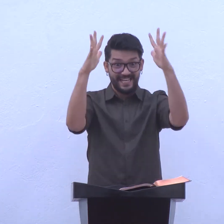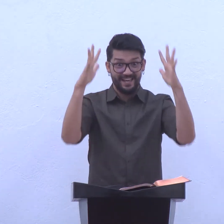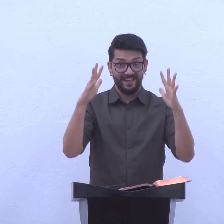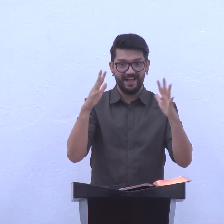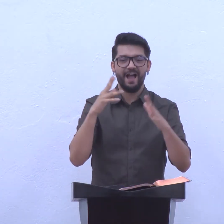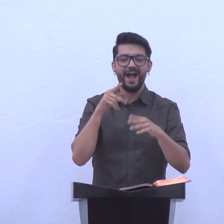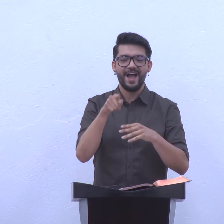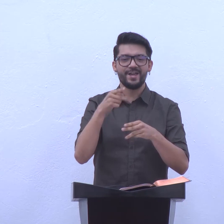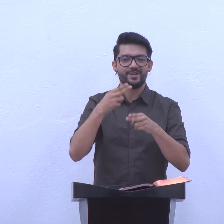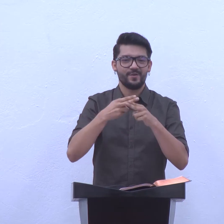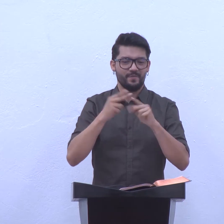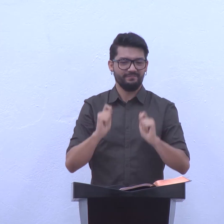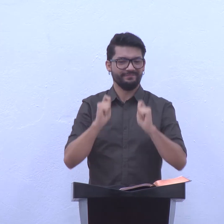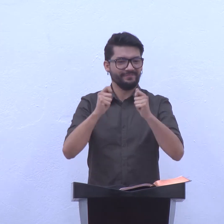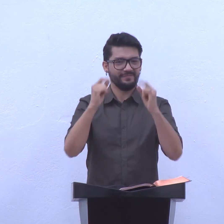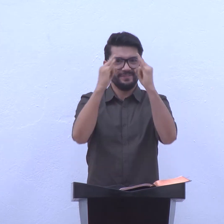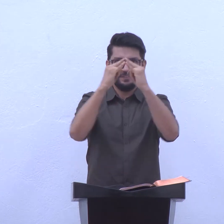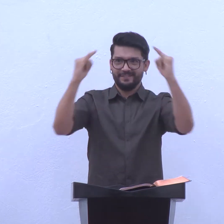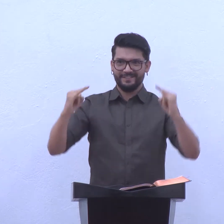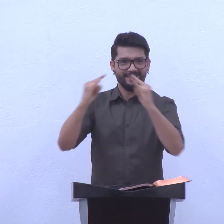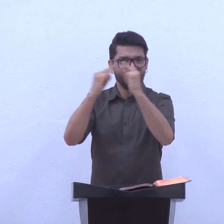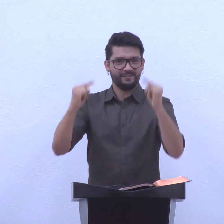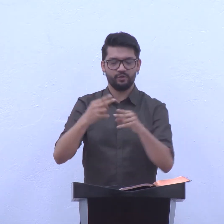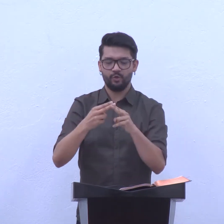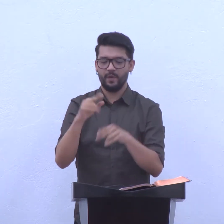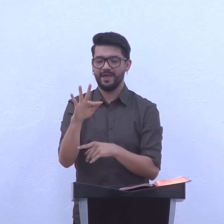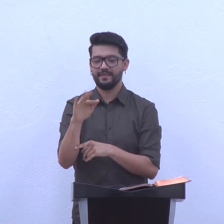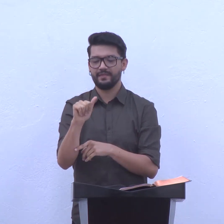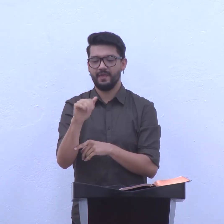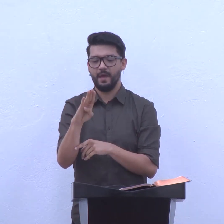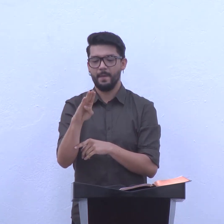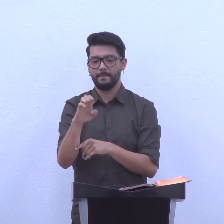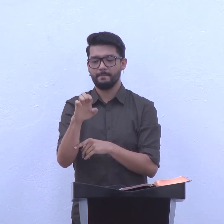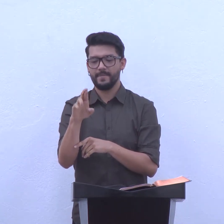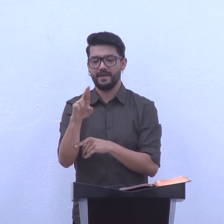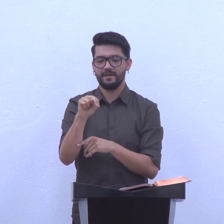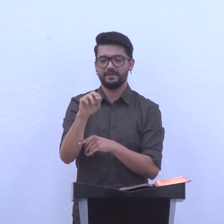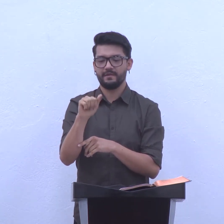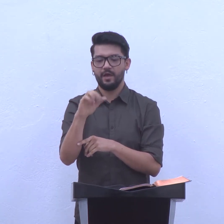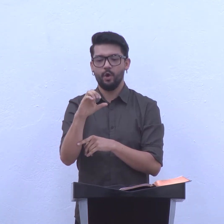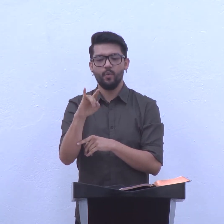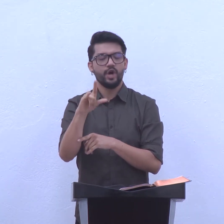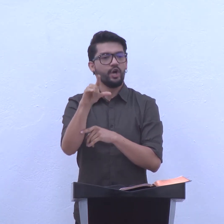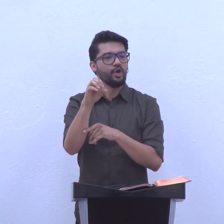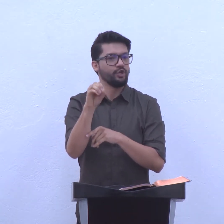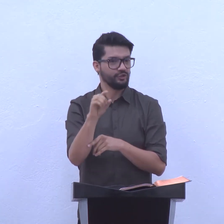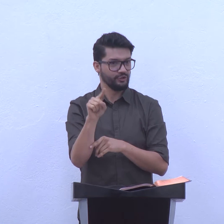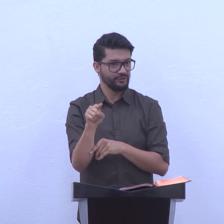Ese momento era la fiesta de los tabernáculos. Ese es el nombre, tabernáculos.